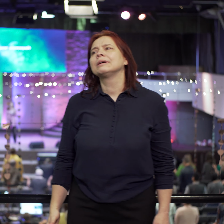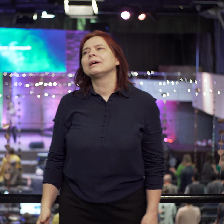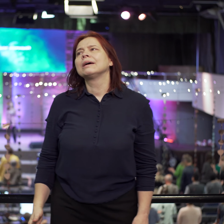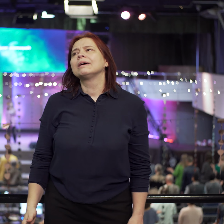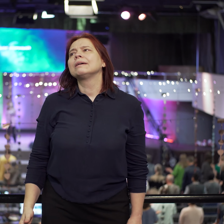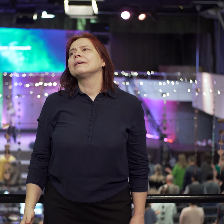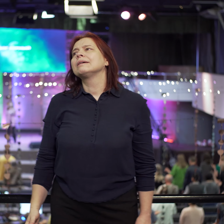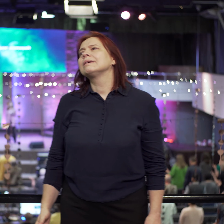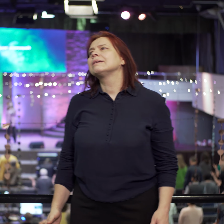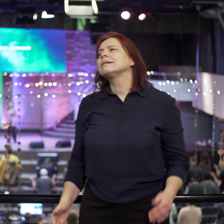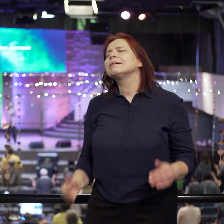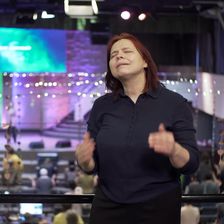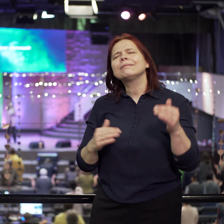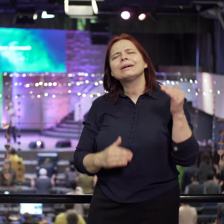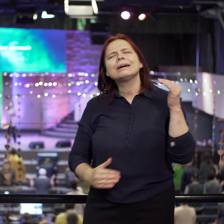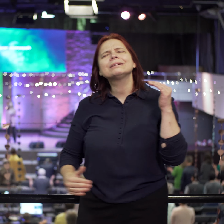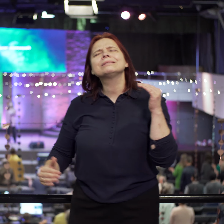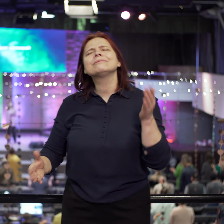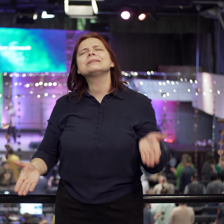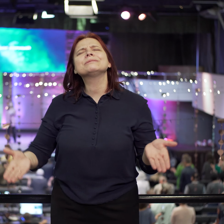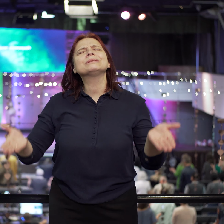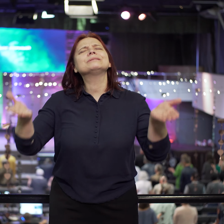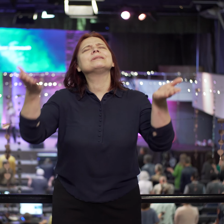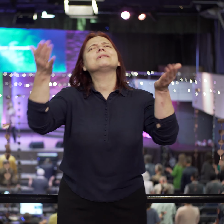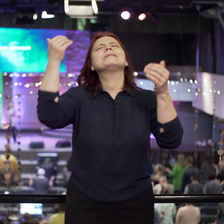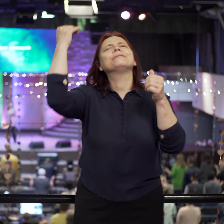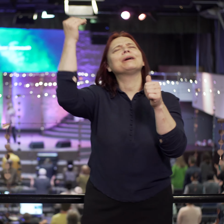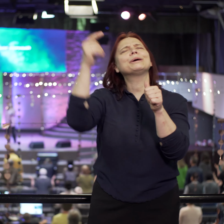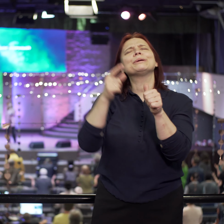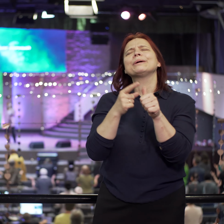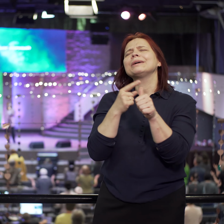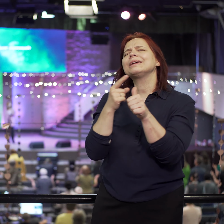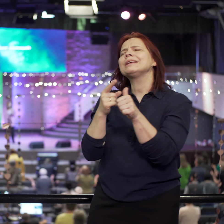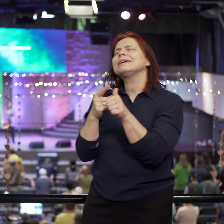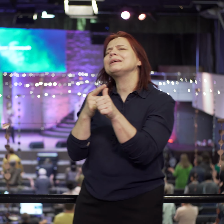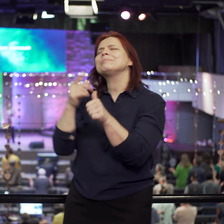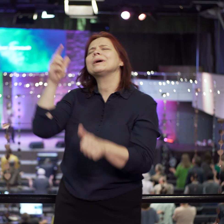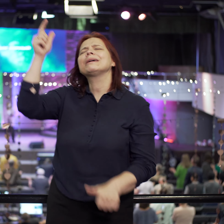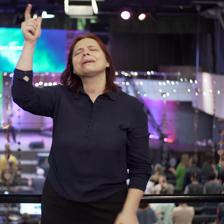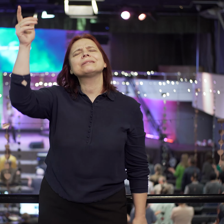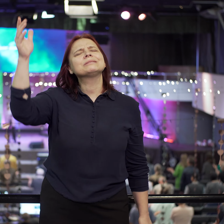Возвышаем свои голоса к тебе,